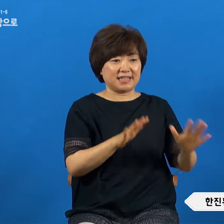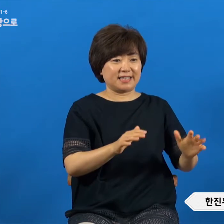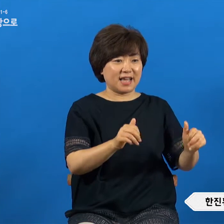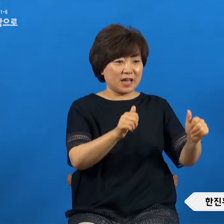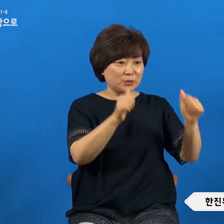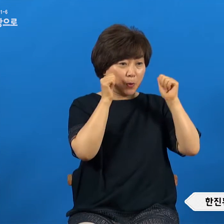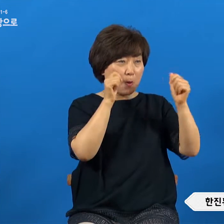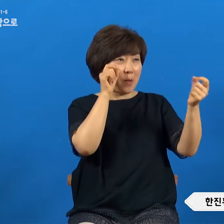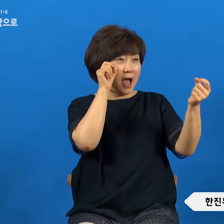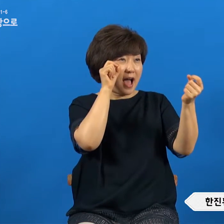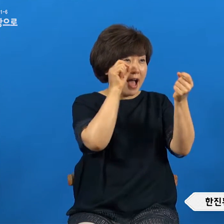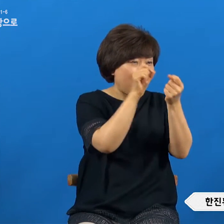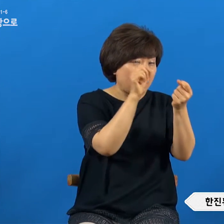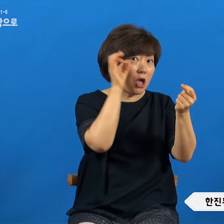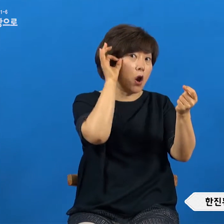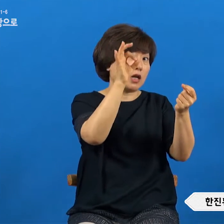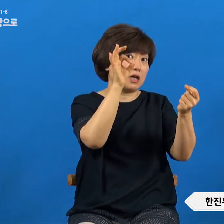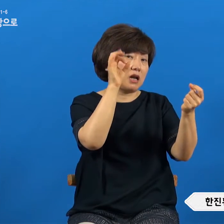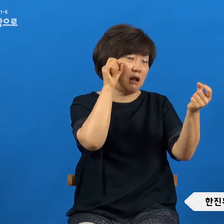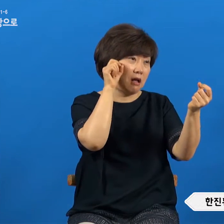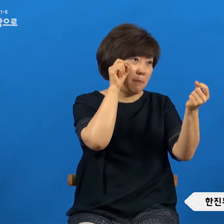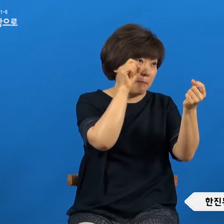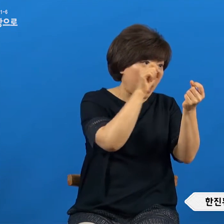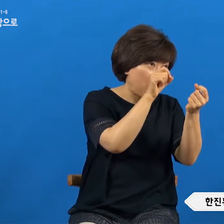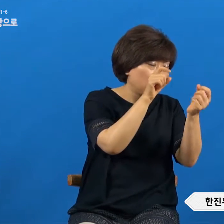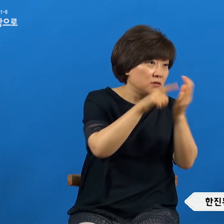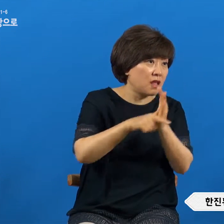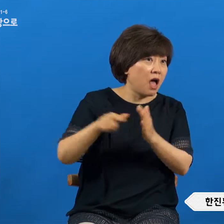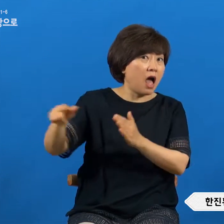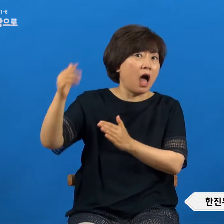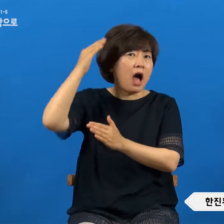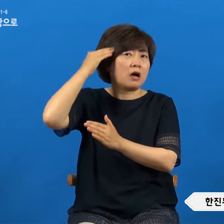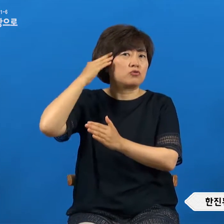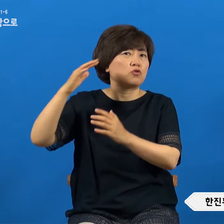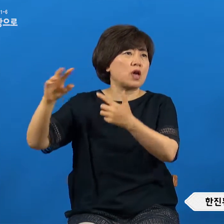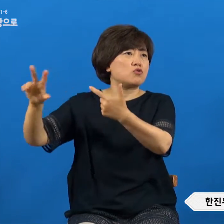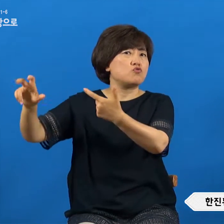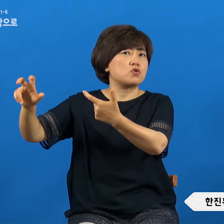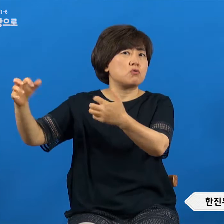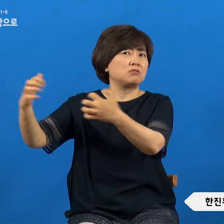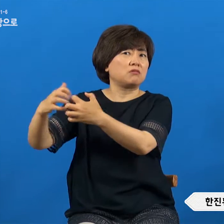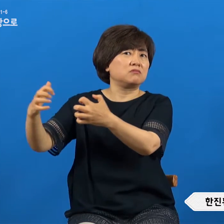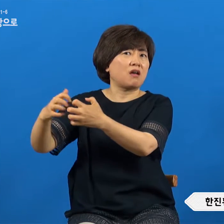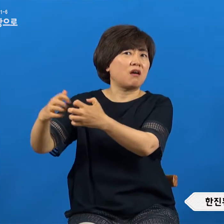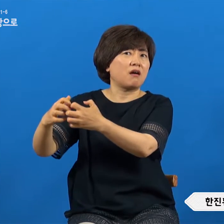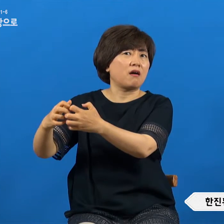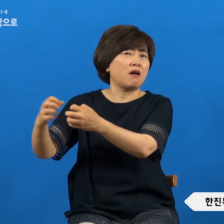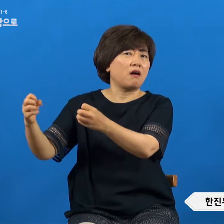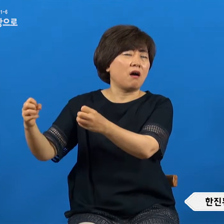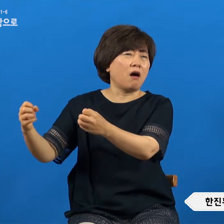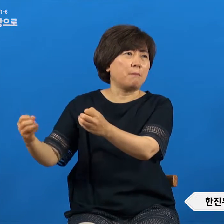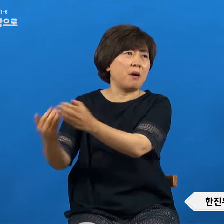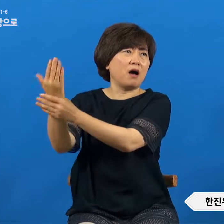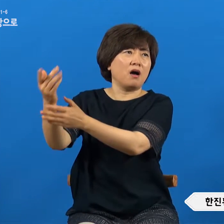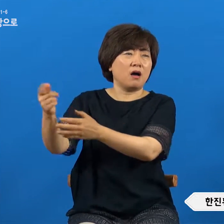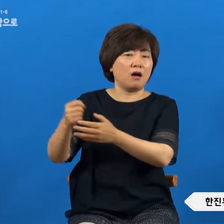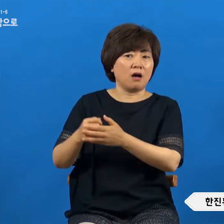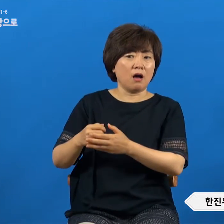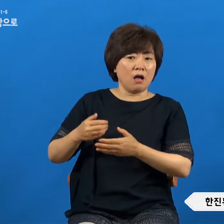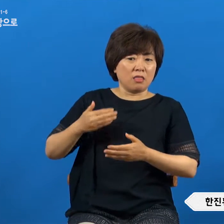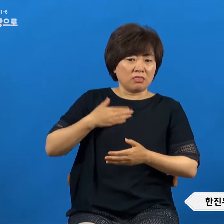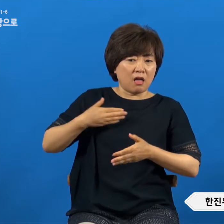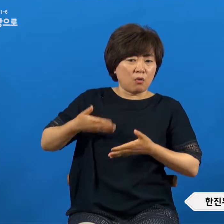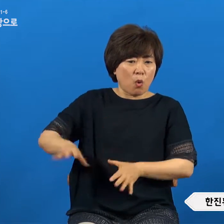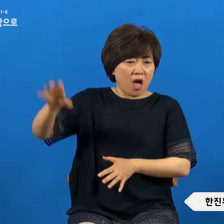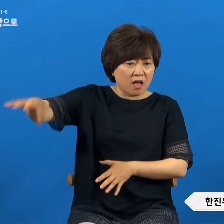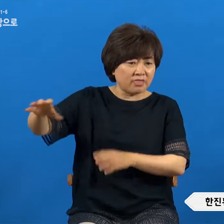이제 졸업식이 열흘 남았는데 한국에서 6.25 전쟁이 터졌습니다. 조국에 전쟁이